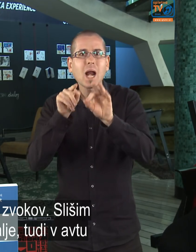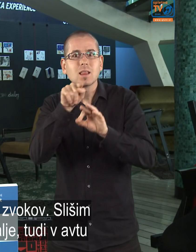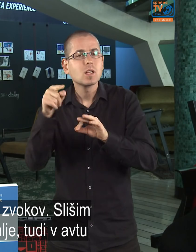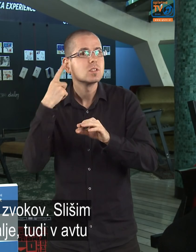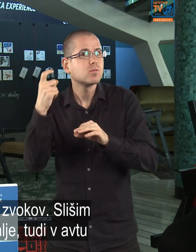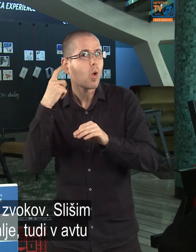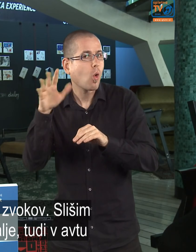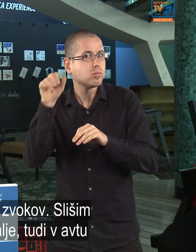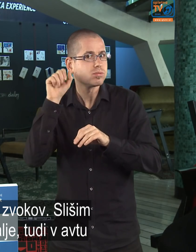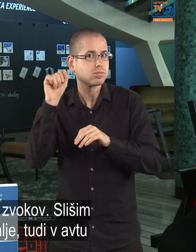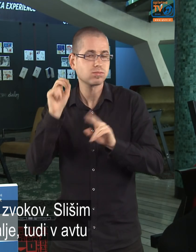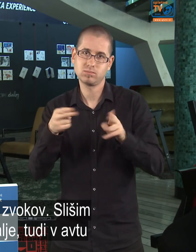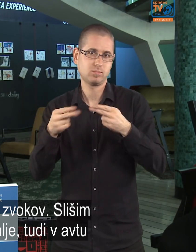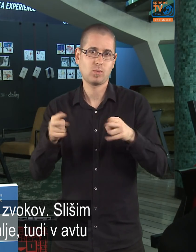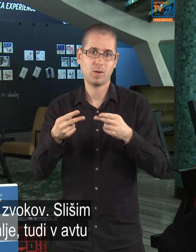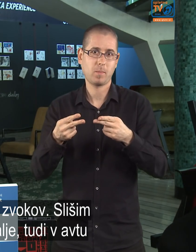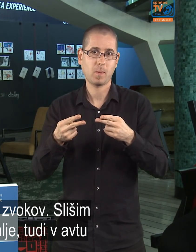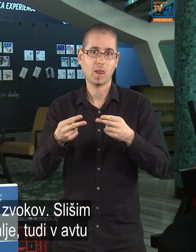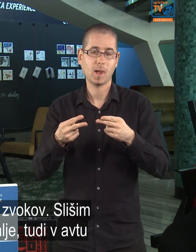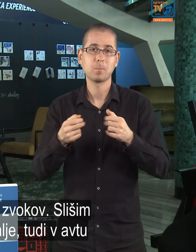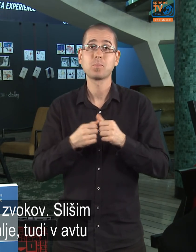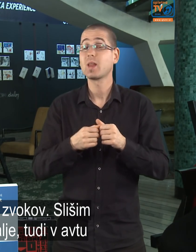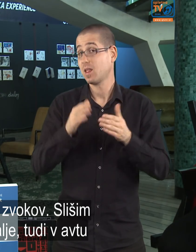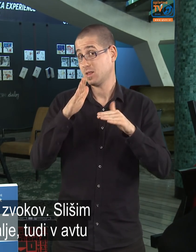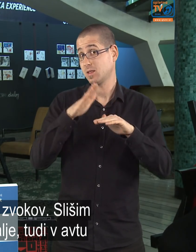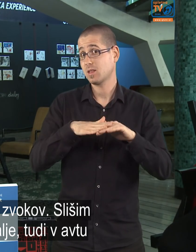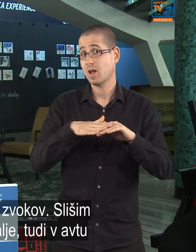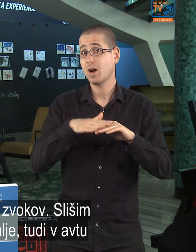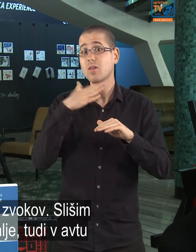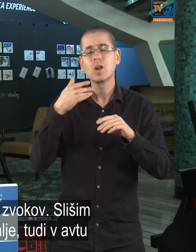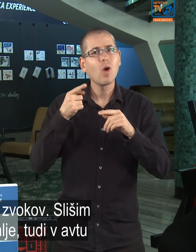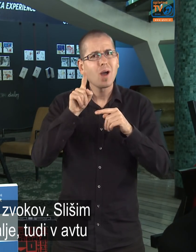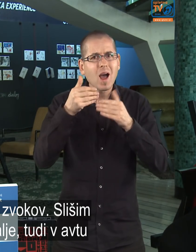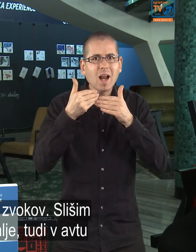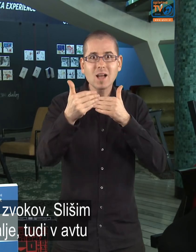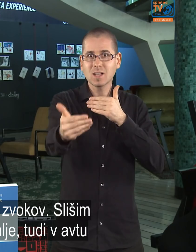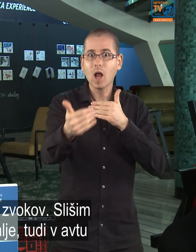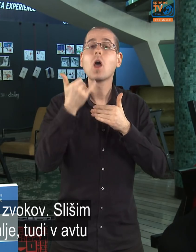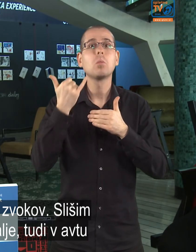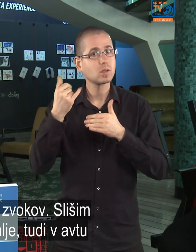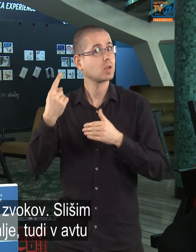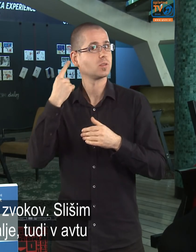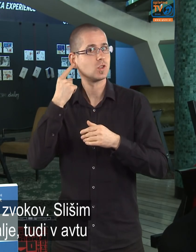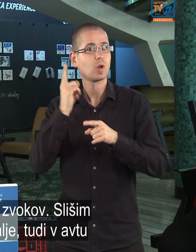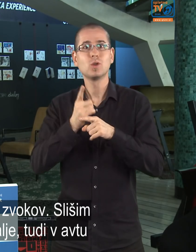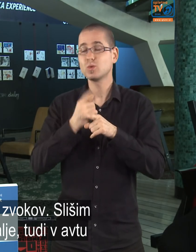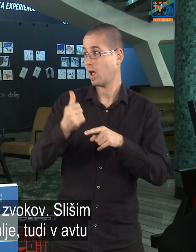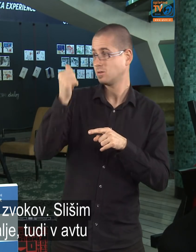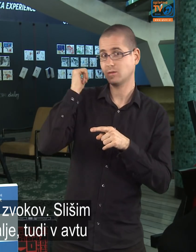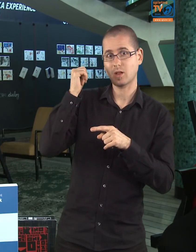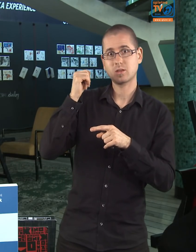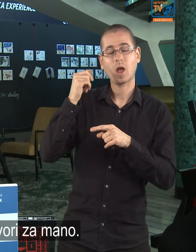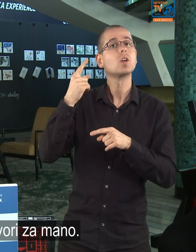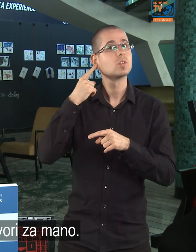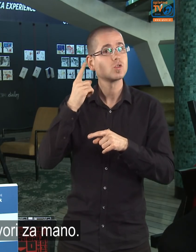selekcionirati zvokov. Tako dočim na dosti velike razdalje, pa zdaj slišim, tudi slišim